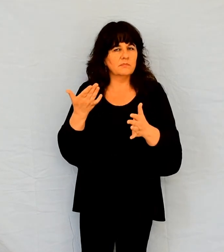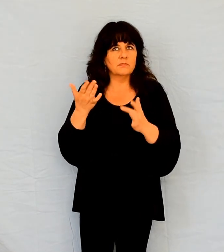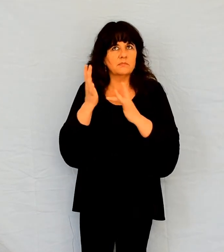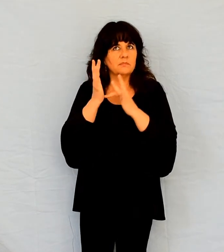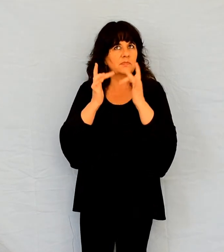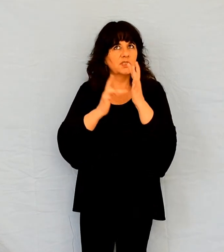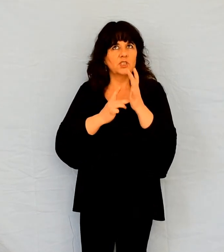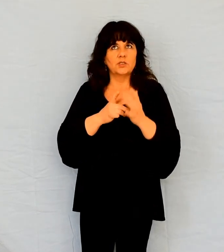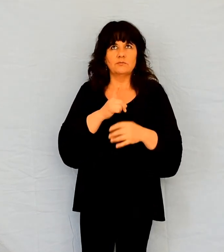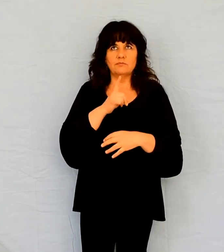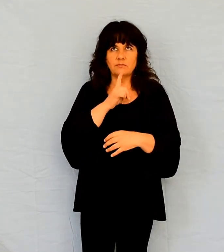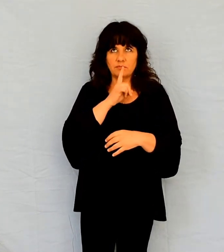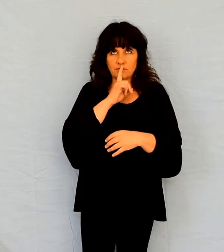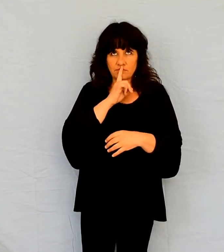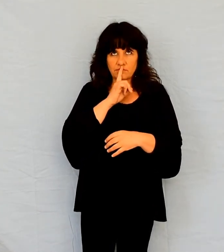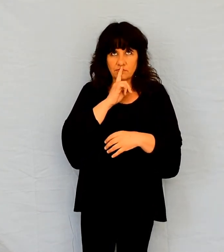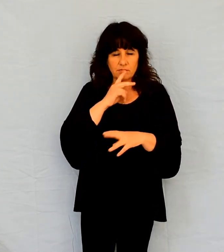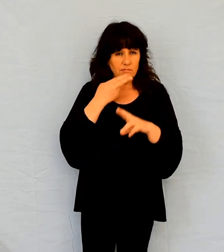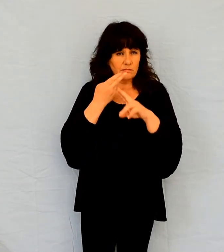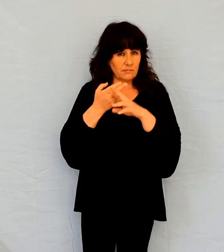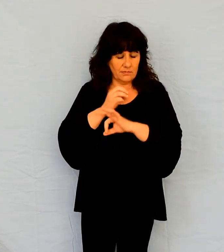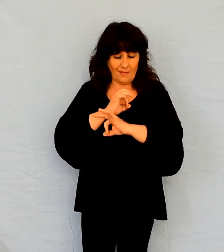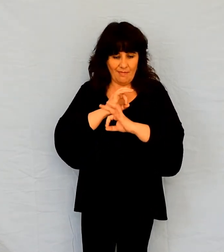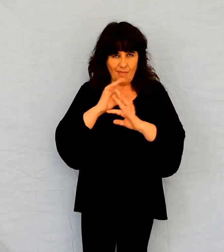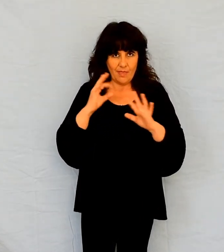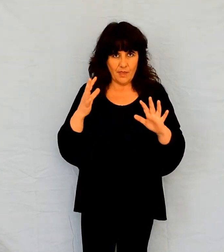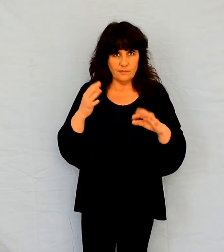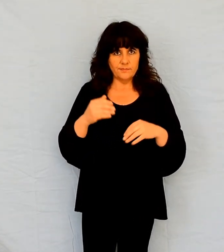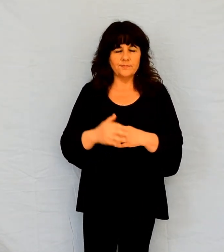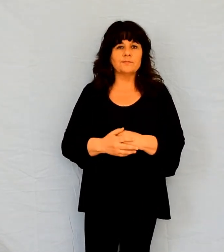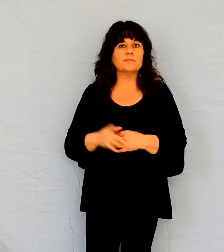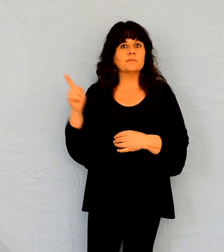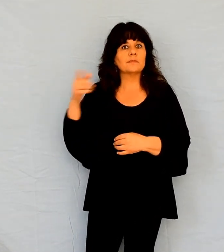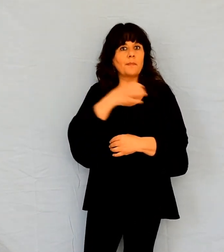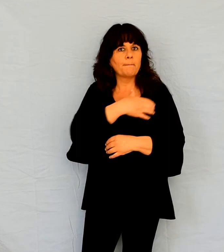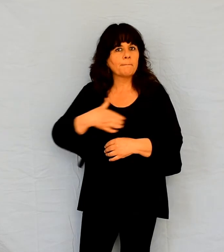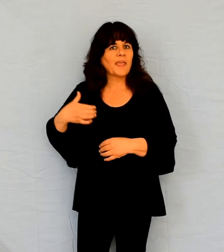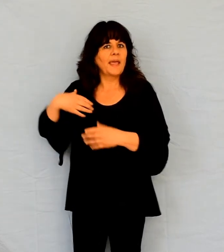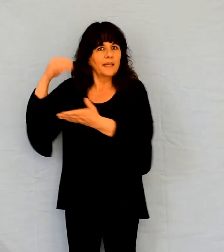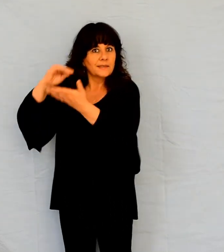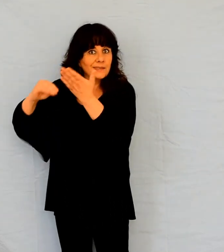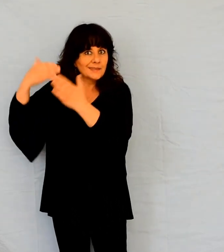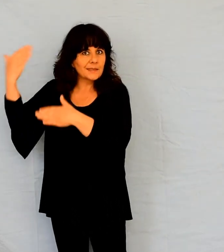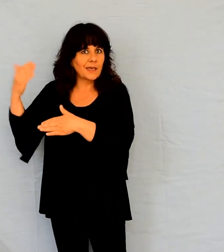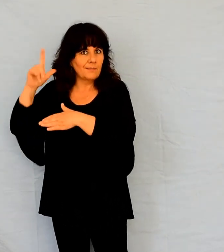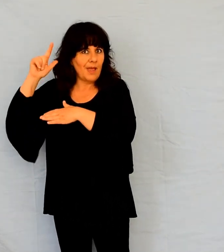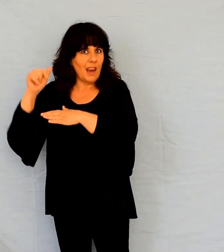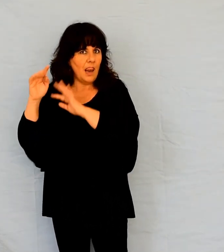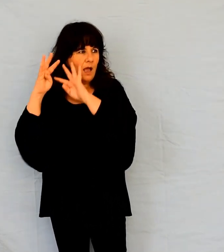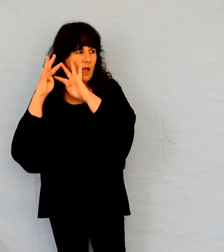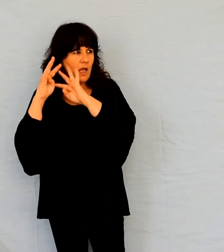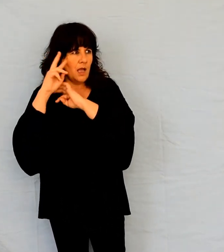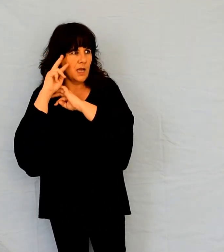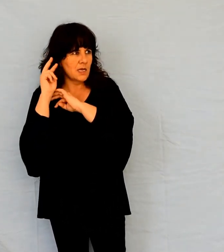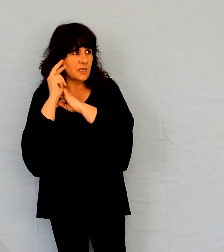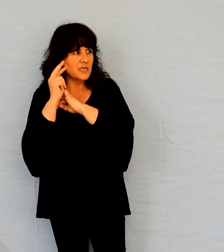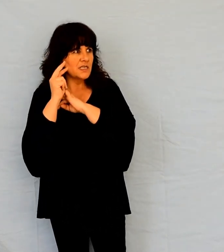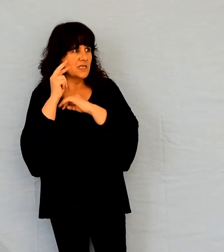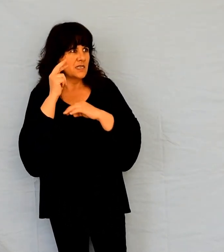pas. Les grands prêtres et les scribes étaient là, et ils l'accusaient avec véhémence.